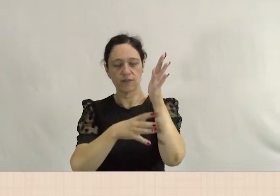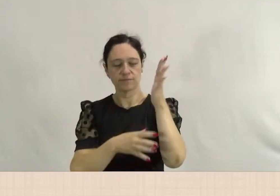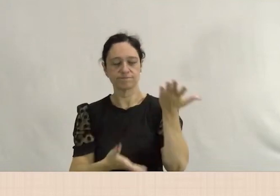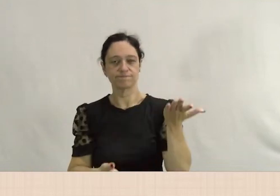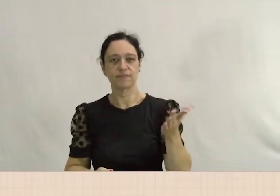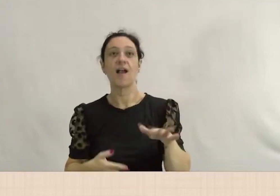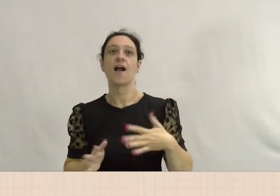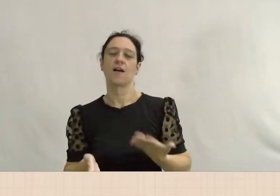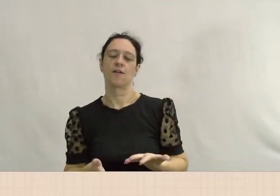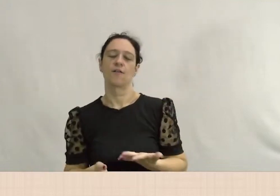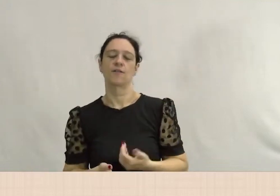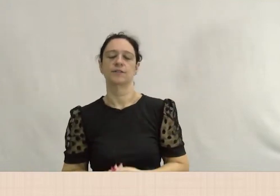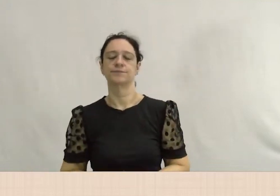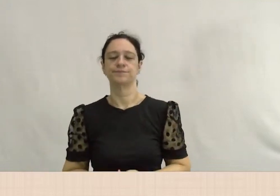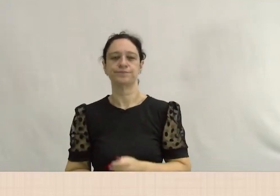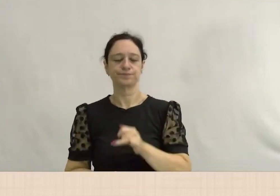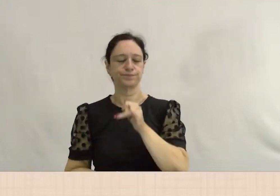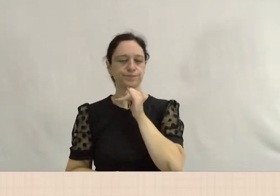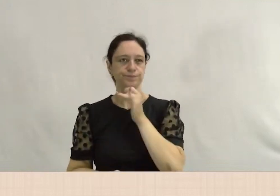Se você colocar